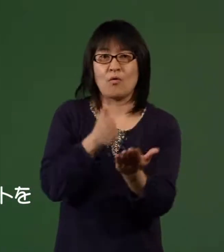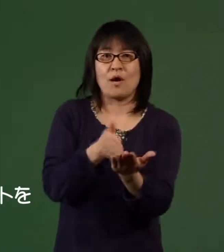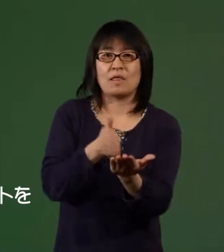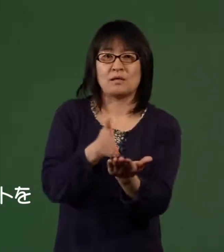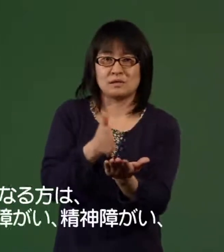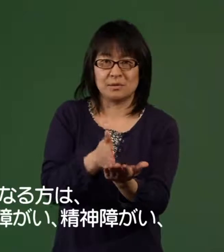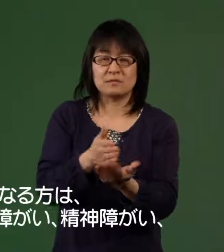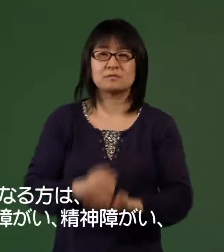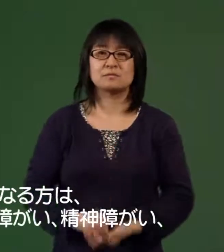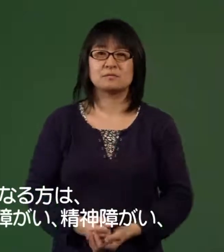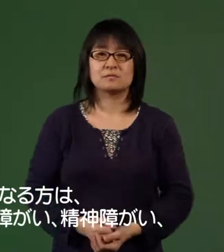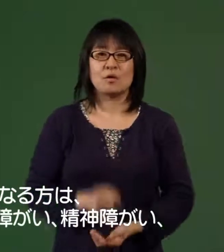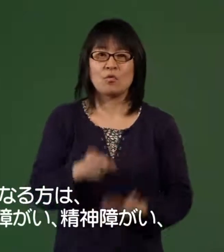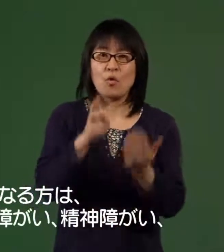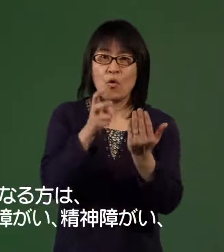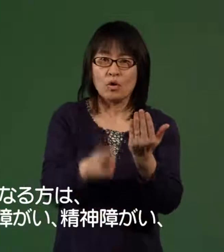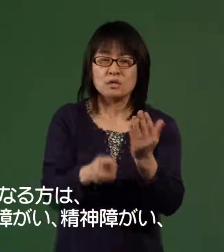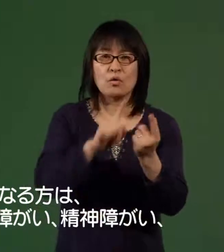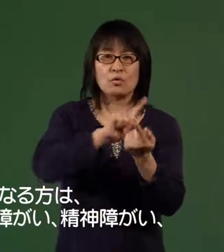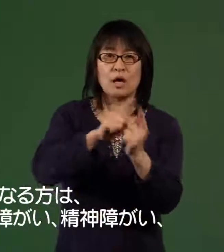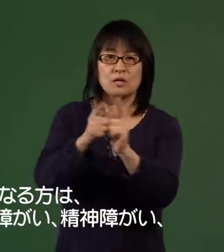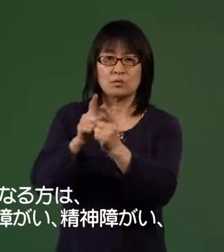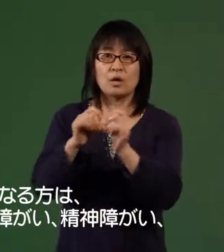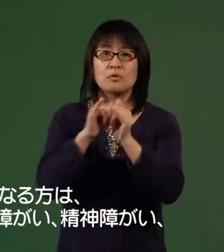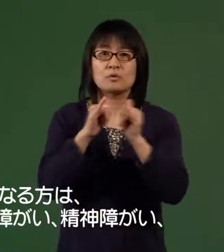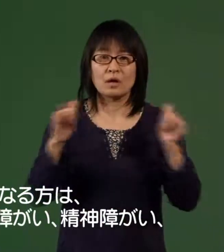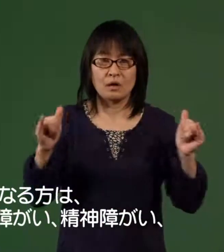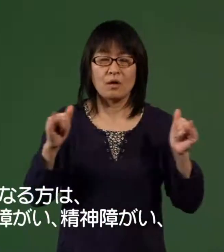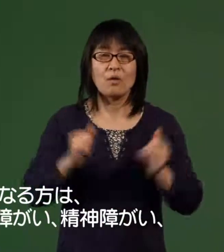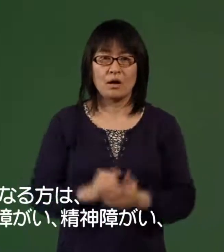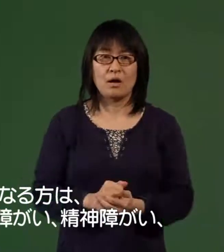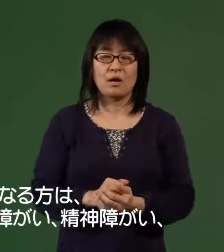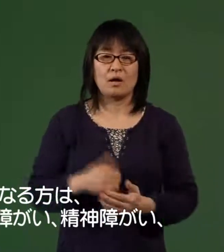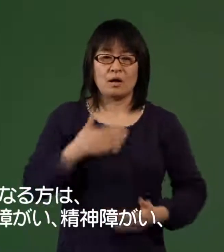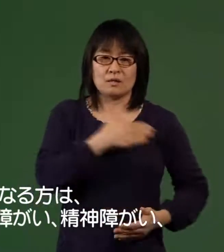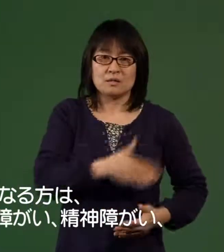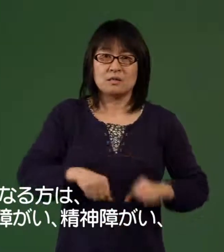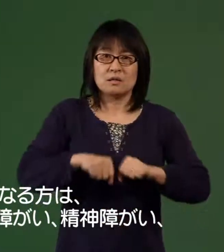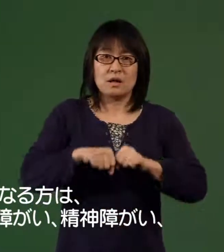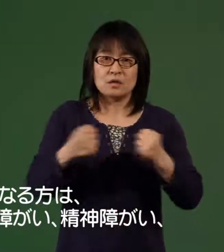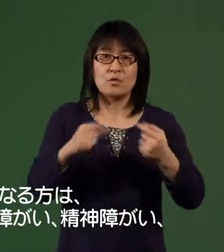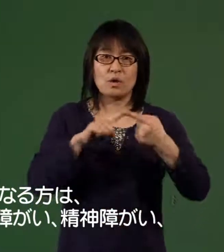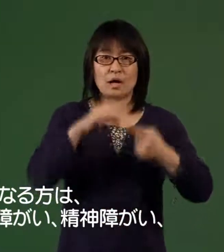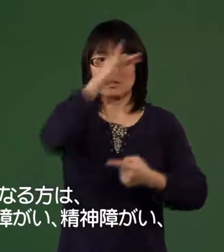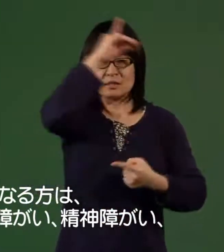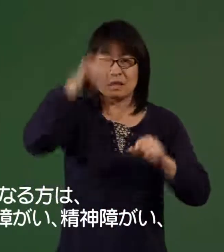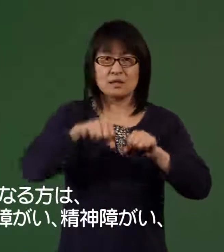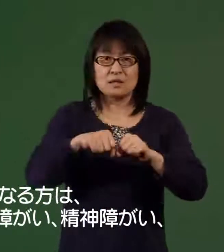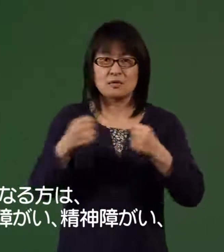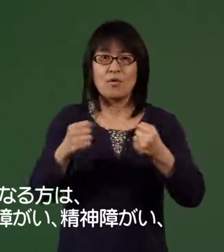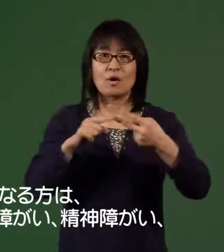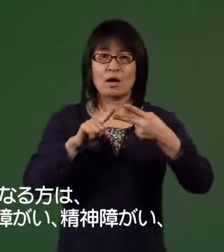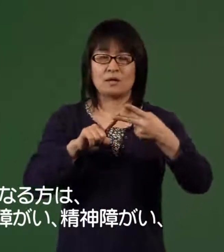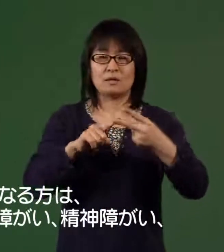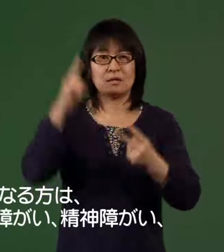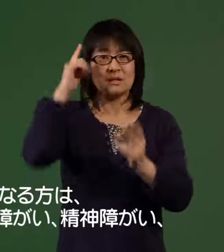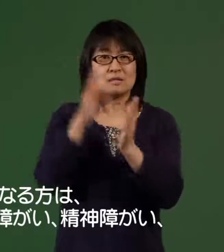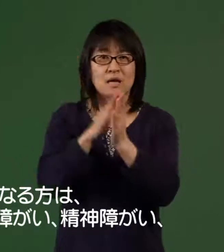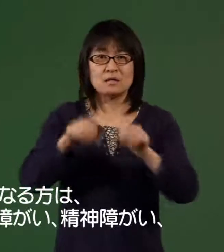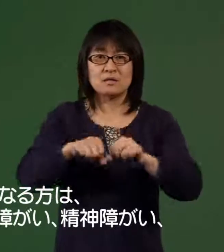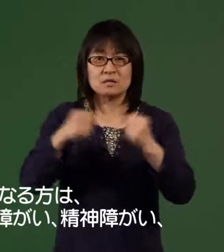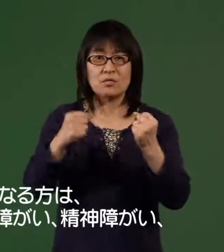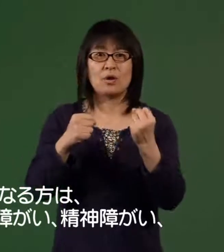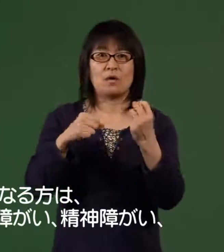ますこの法律の対象となる方ですが新対象外知的障害精神障害